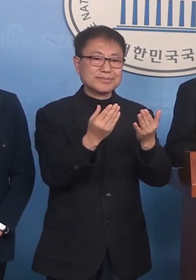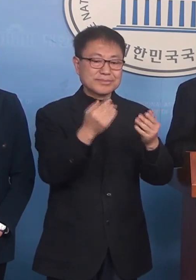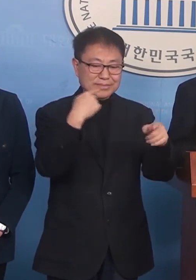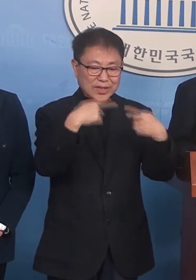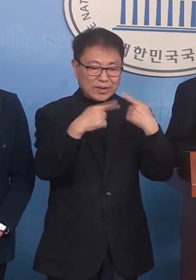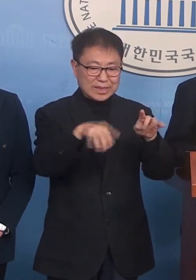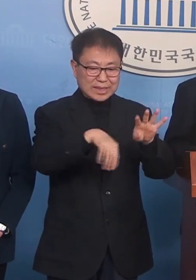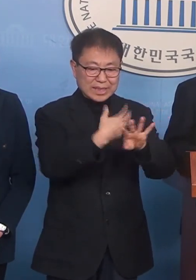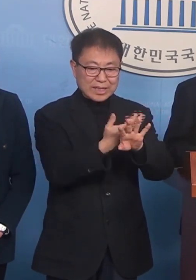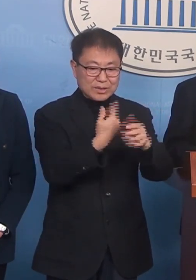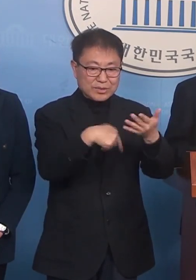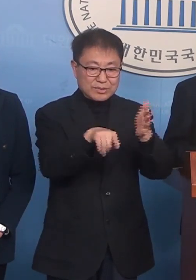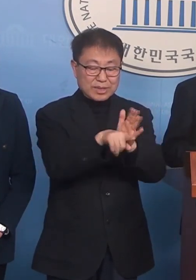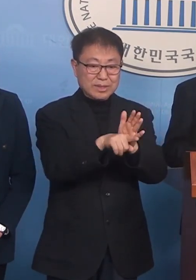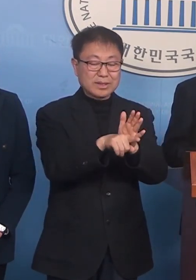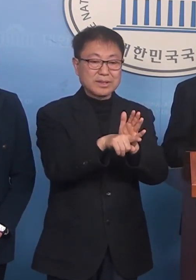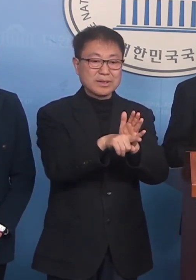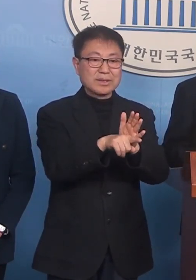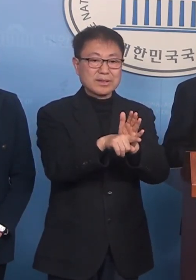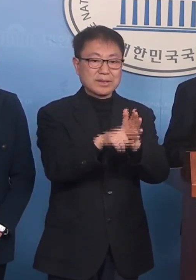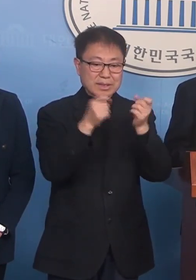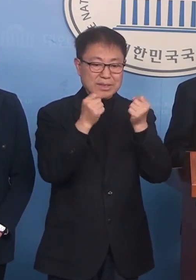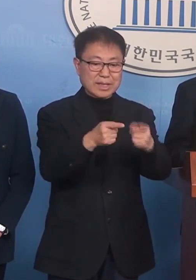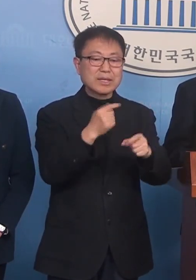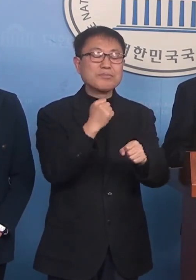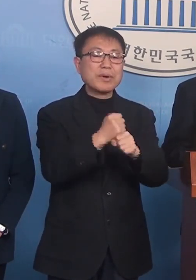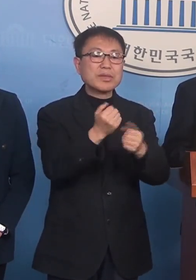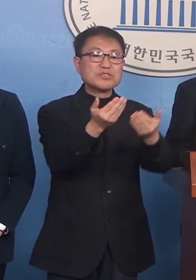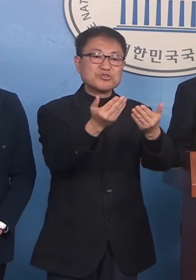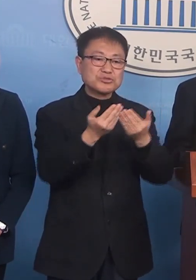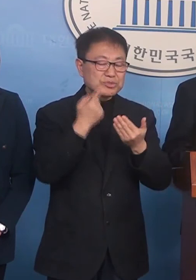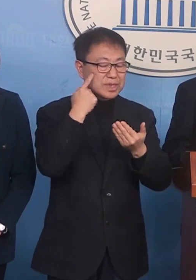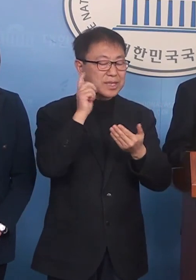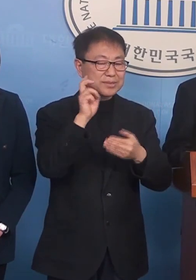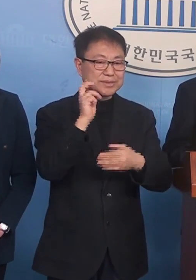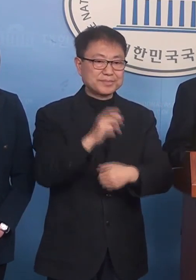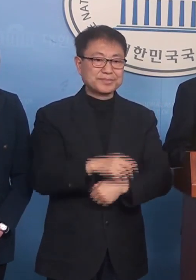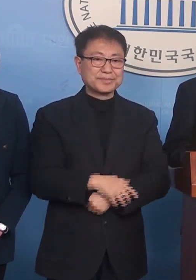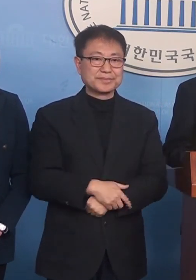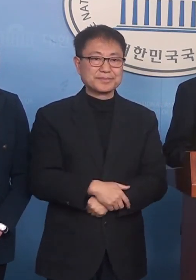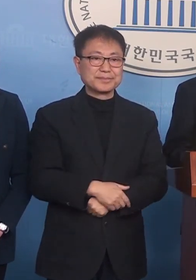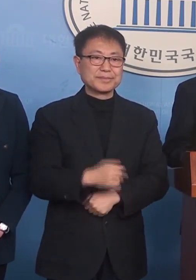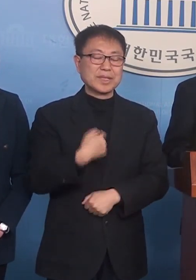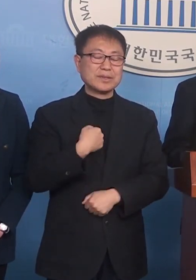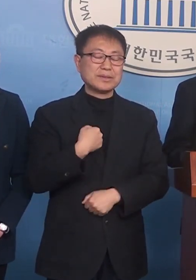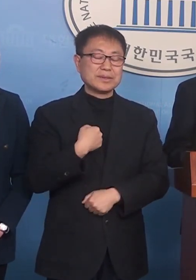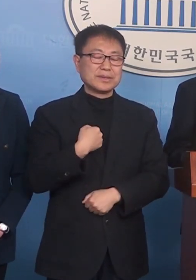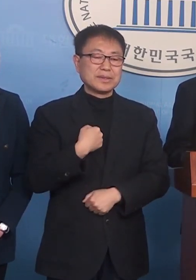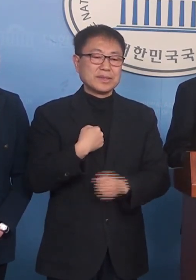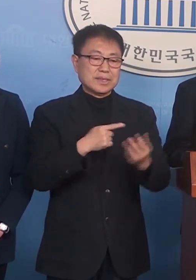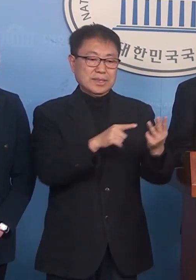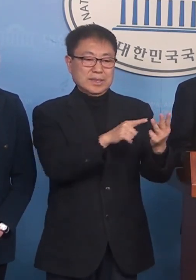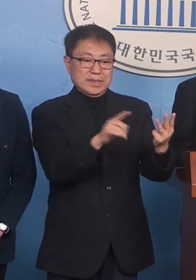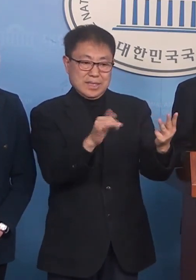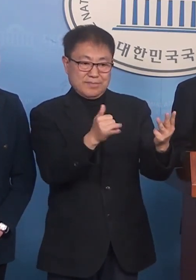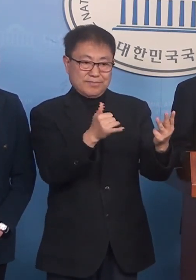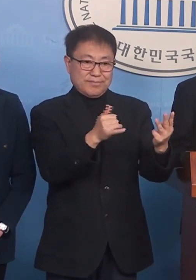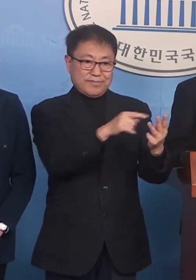정치 개혁을 계기를 만들어 주시리라 생각을 합니다. 저는 이 세